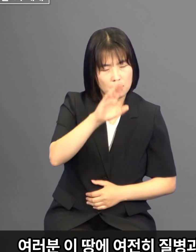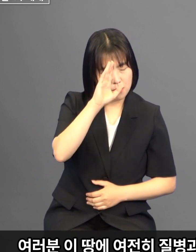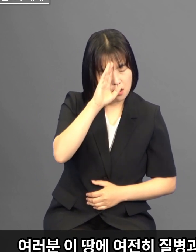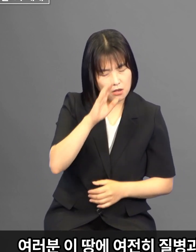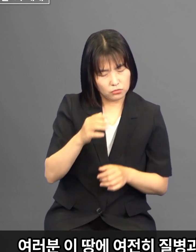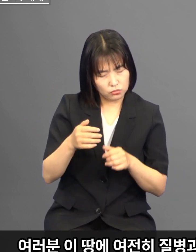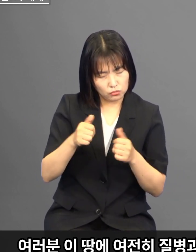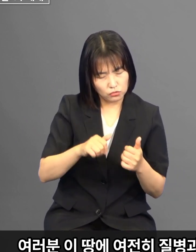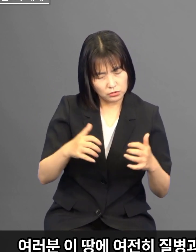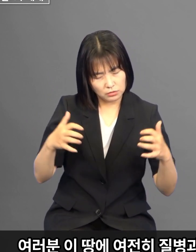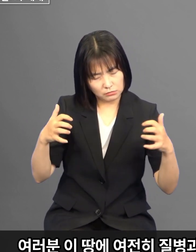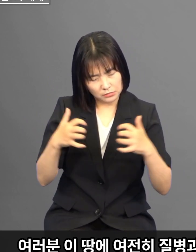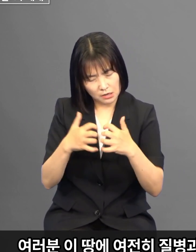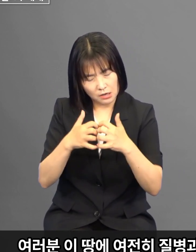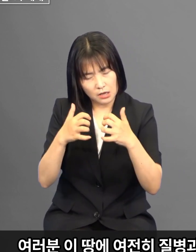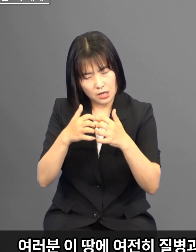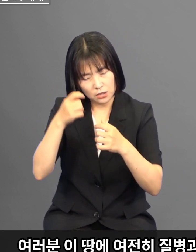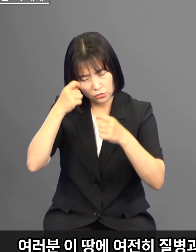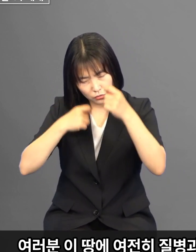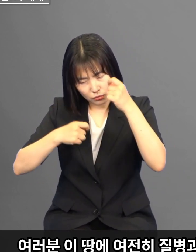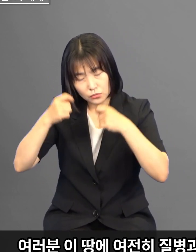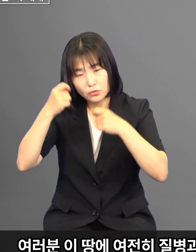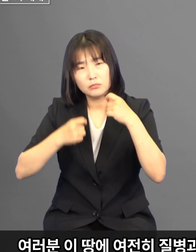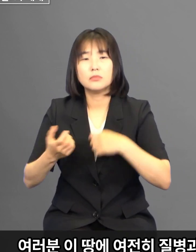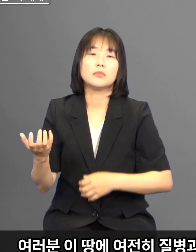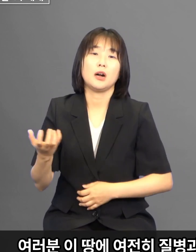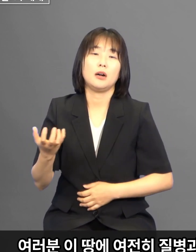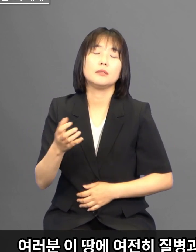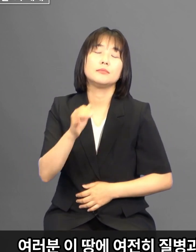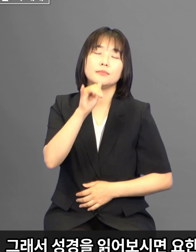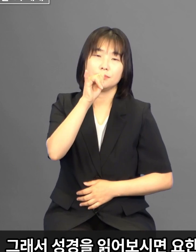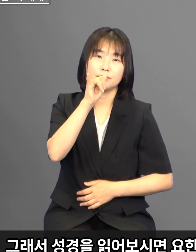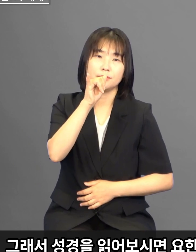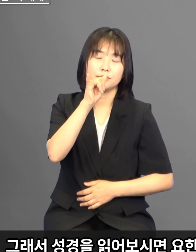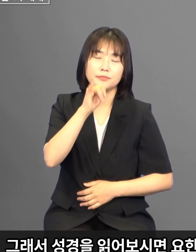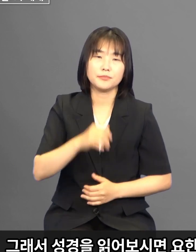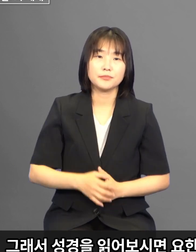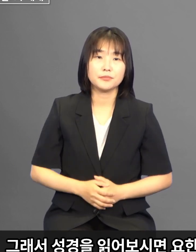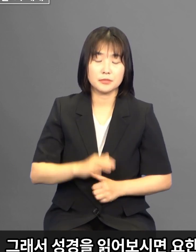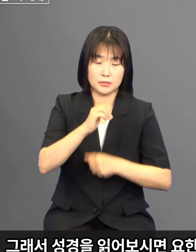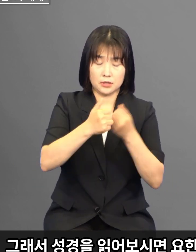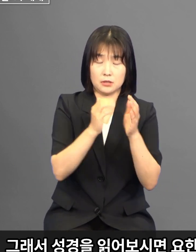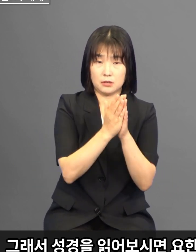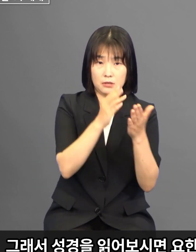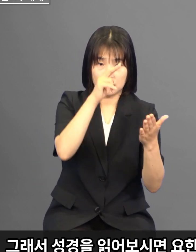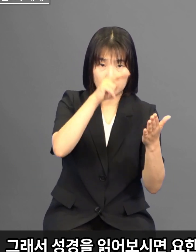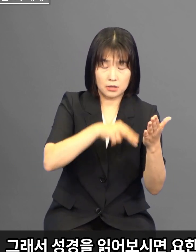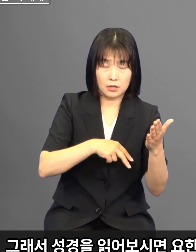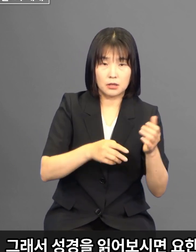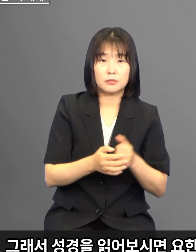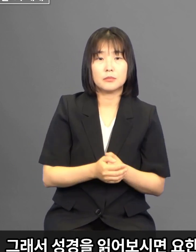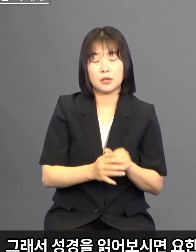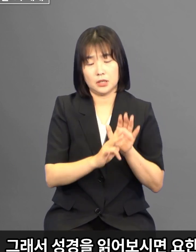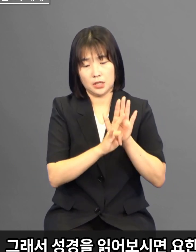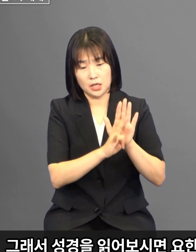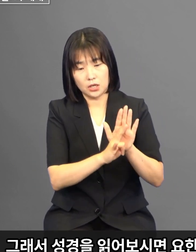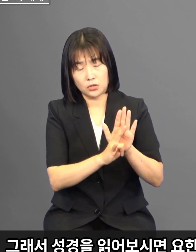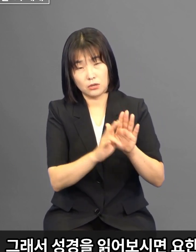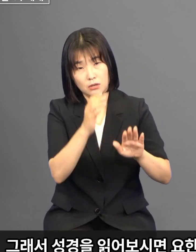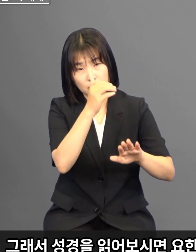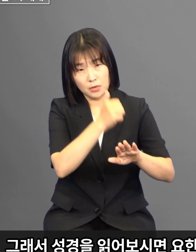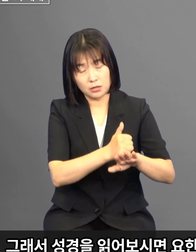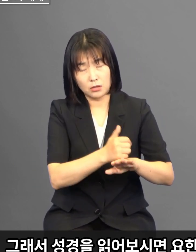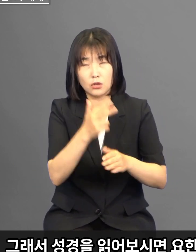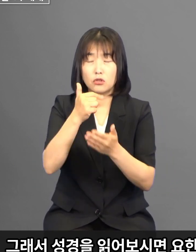죽음과 전쟁과 눈물과 아픔이 있습니다. 우리 성경 읽어보시면 요한계시록이 그 마지막에 주 예수여